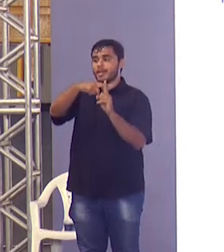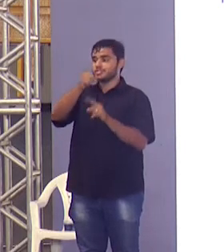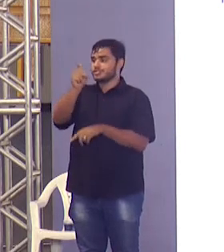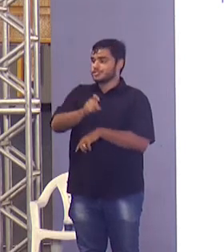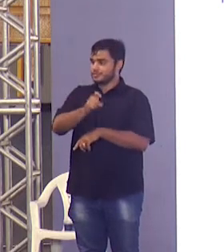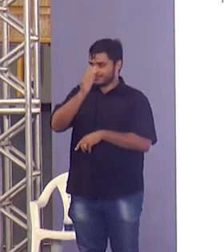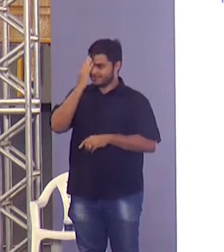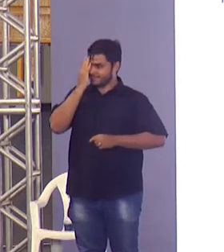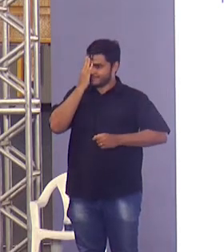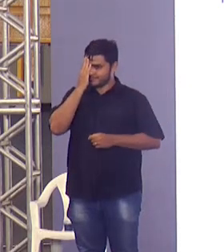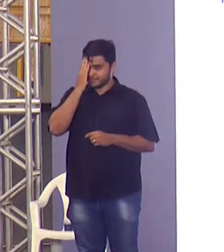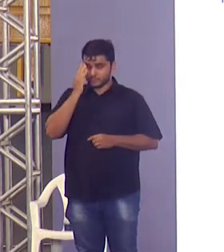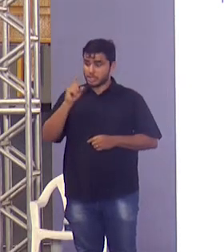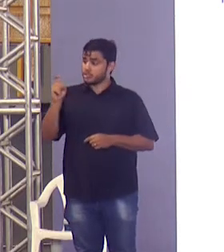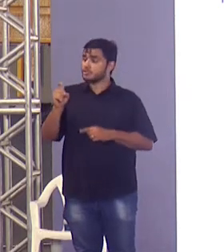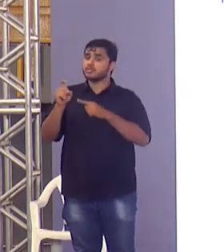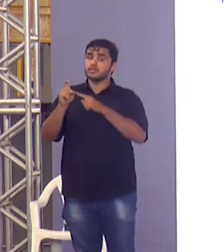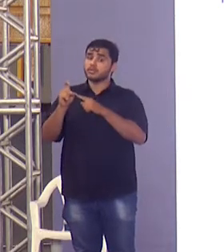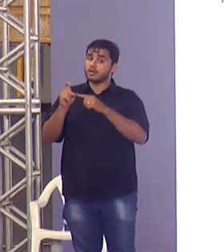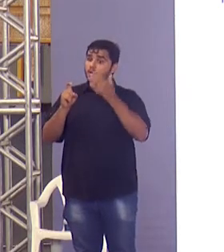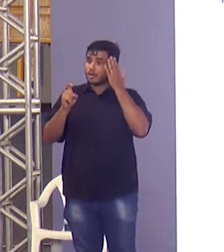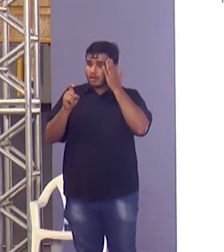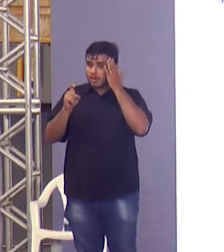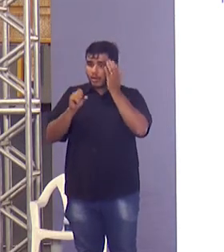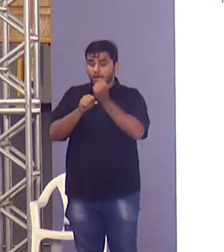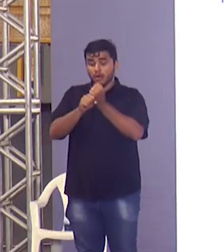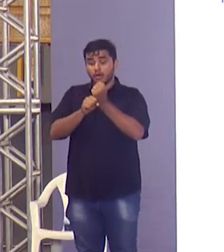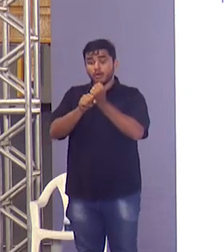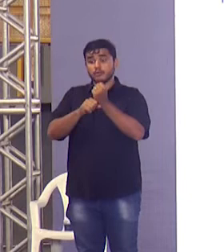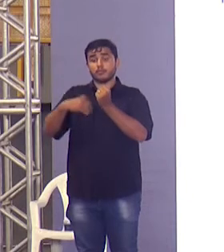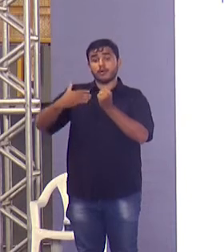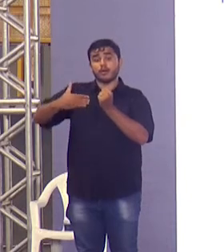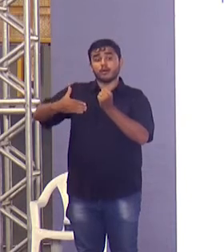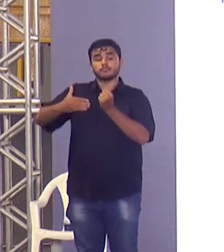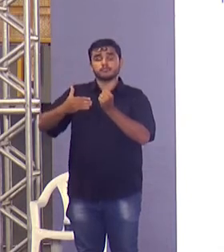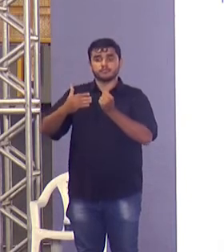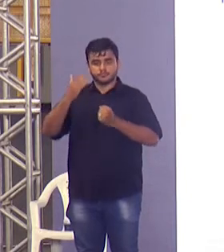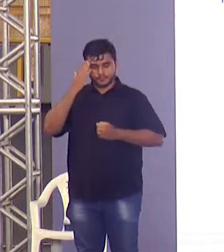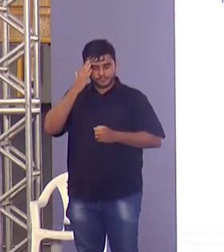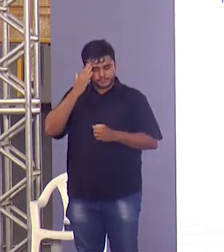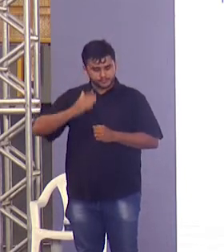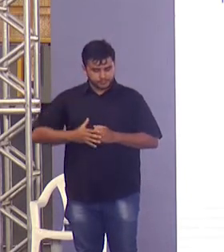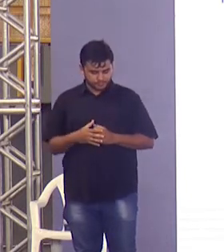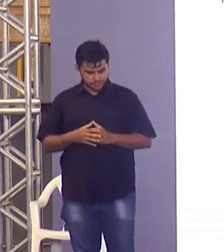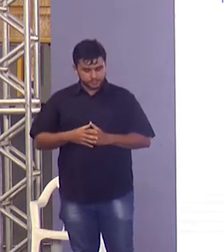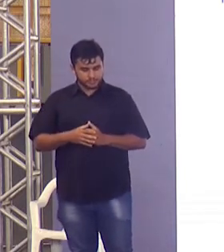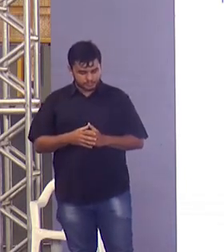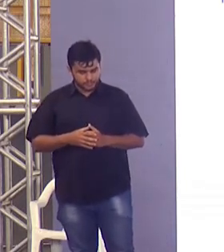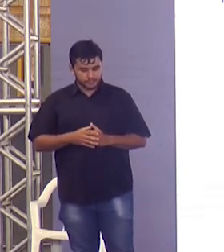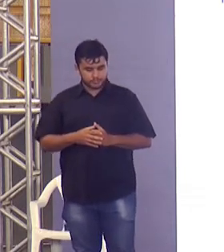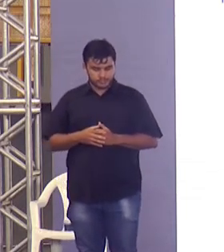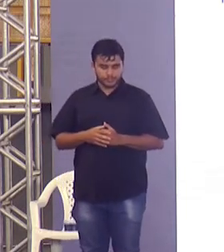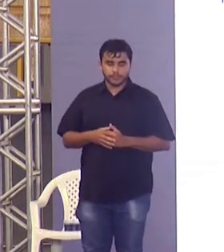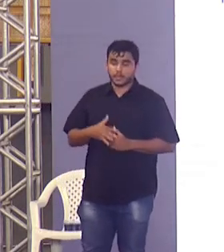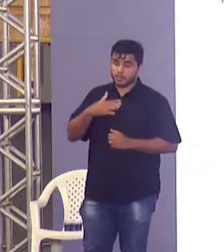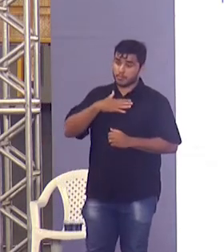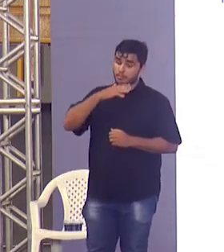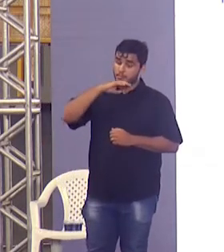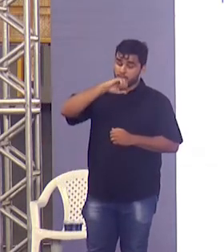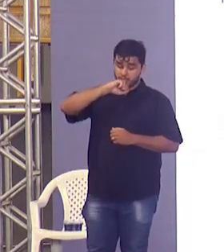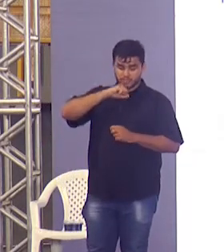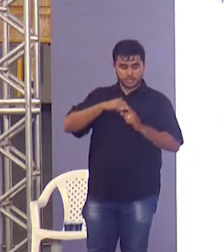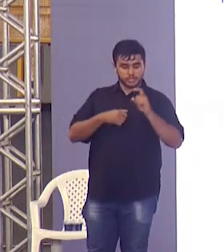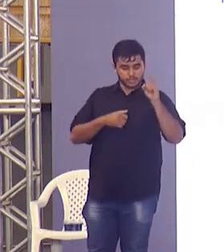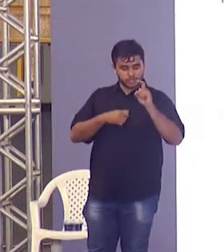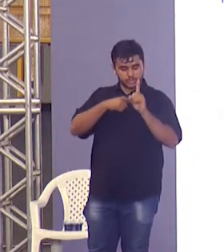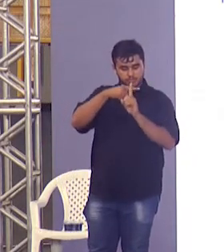55, daqui a X anos, 55 mais X. E os meus filhos, 9 mais X, 11 mais X e 13